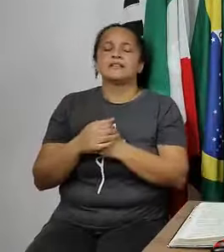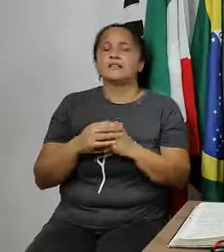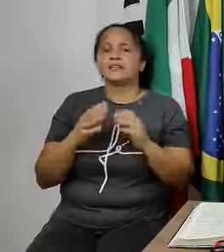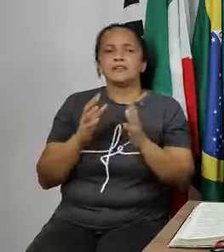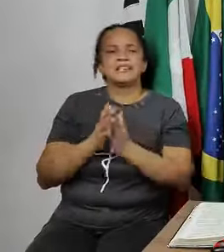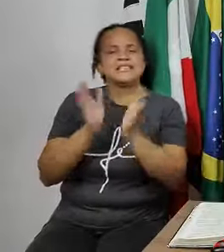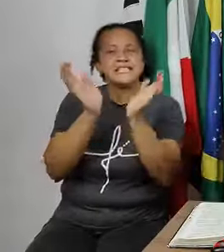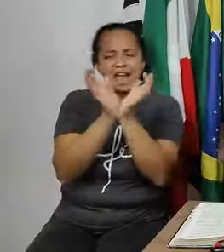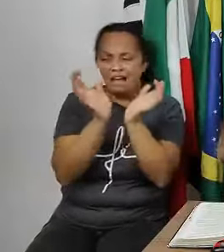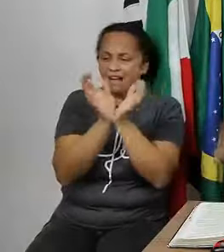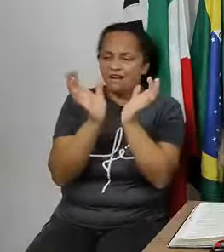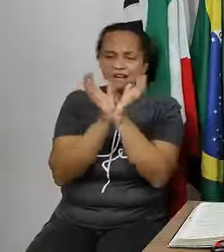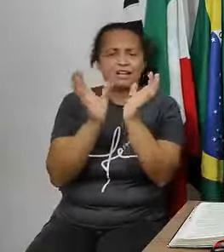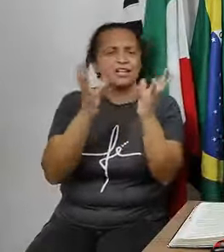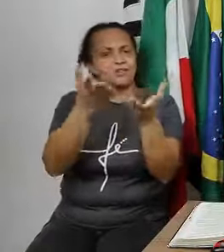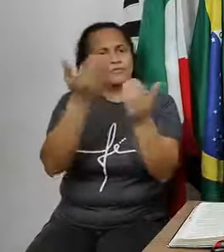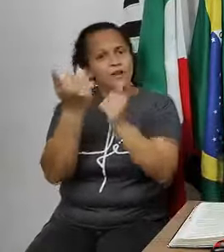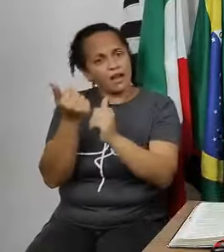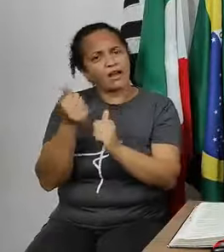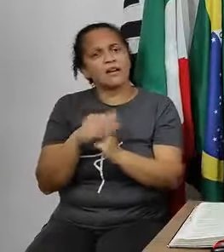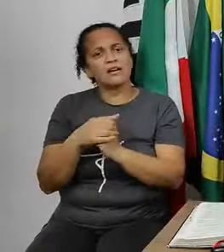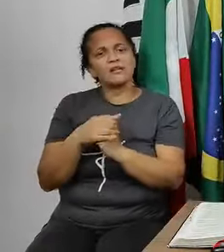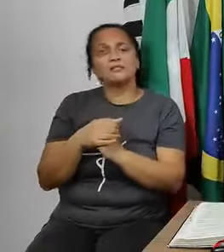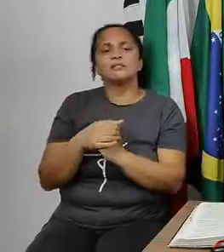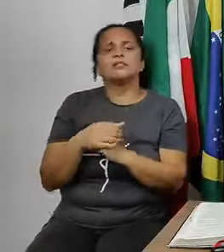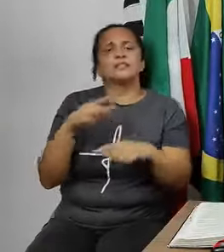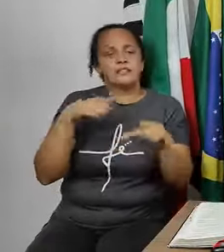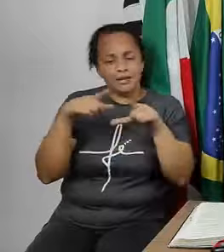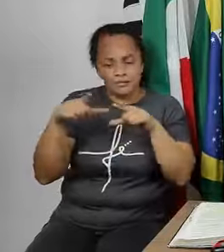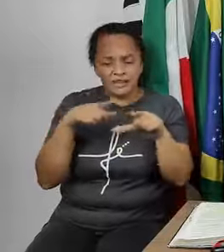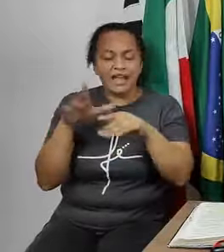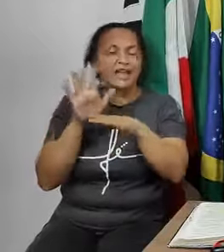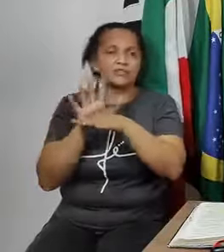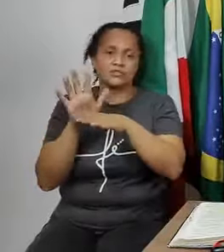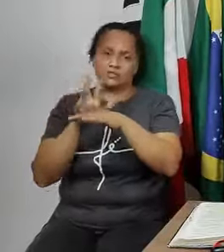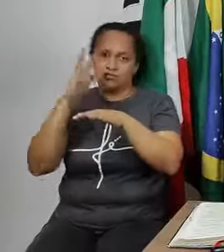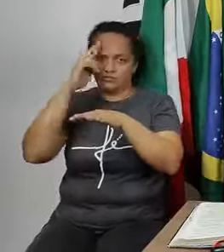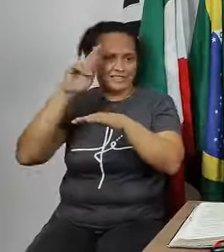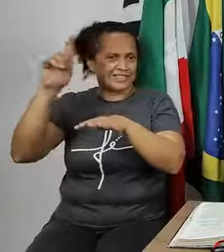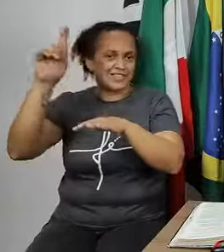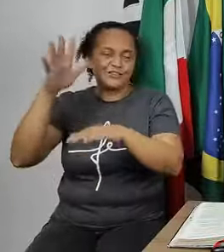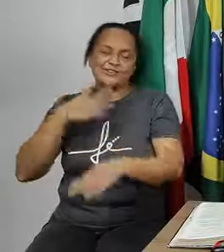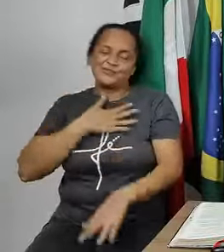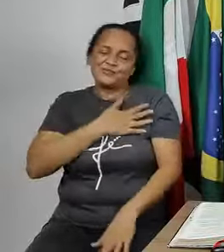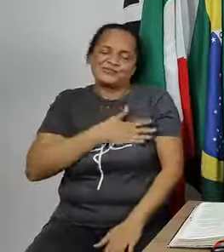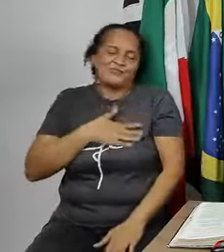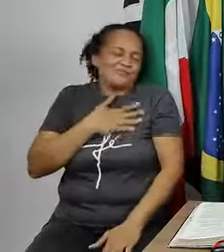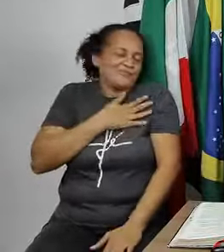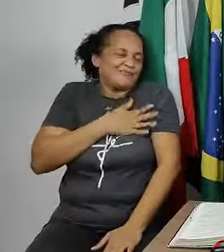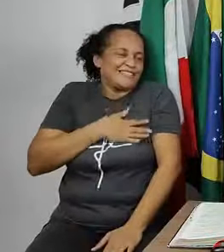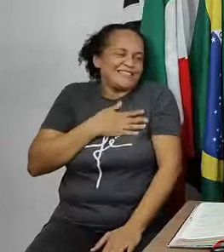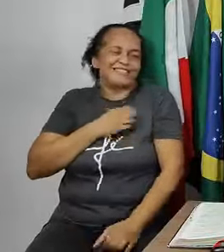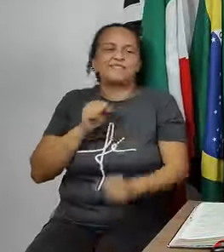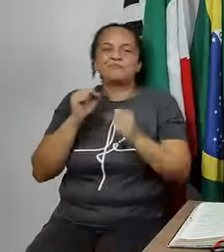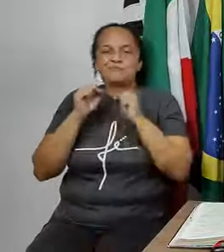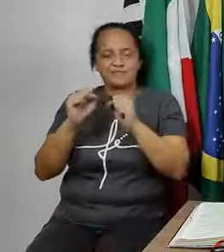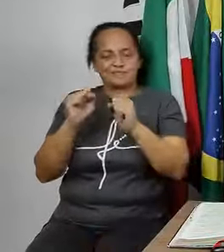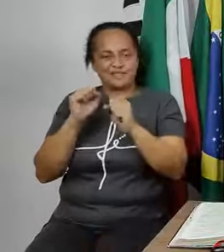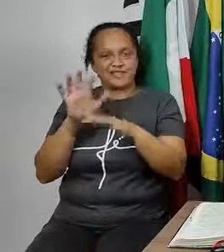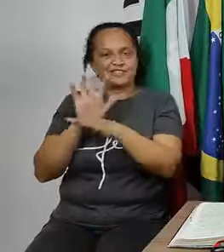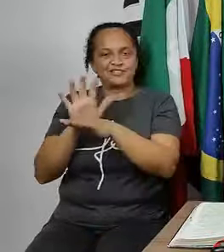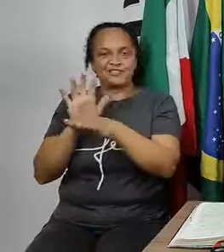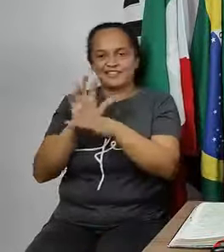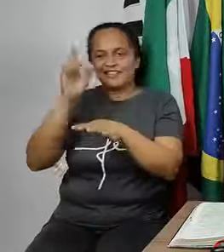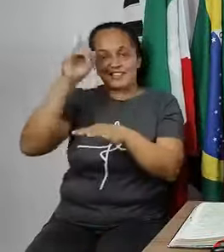células, vamos trabalhar para o Senhor, é um prazer fazer a obra de Deus, é uma alegria ser